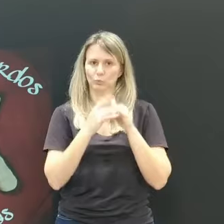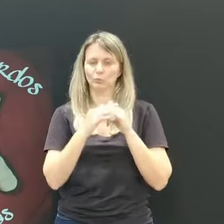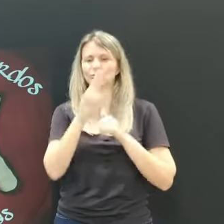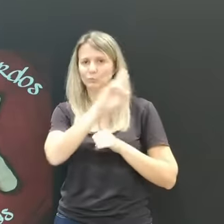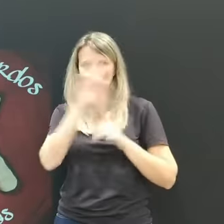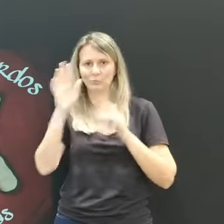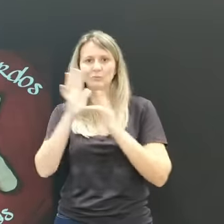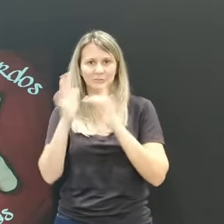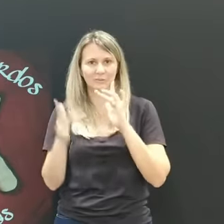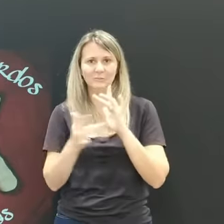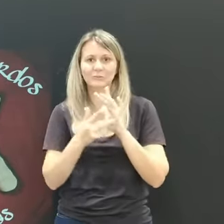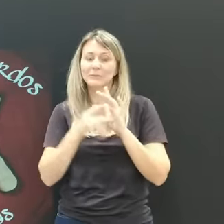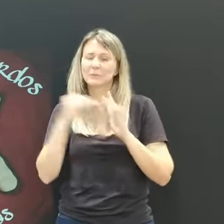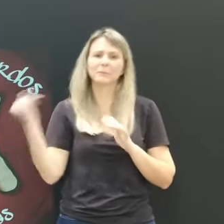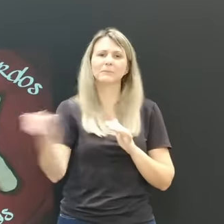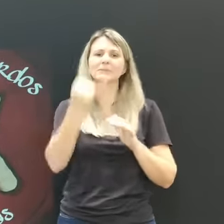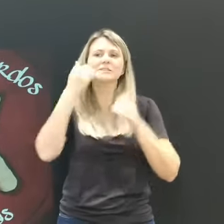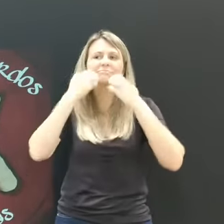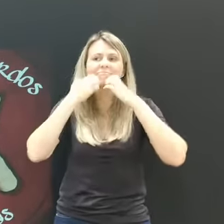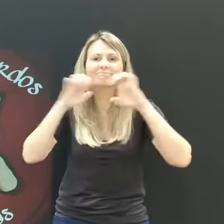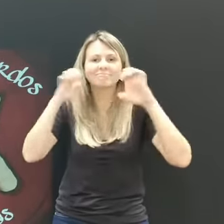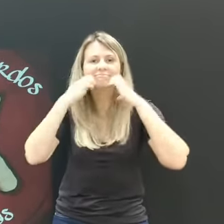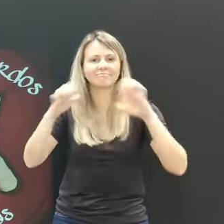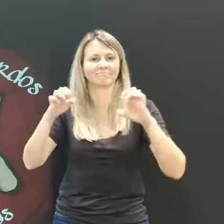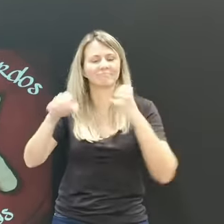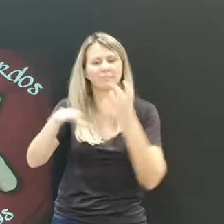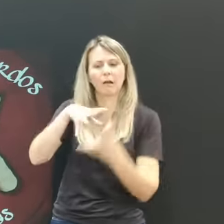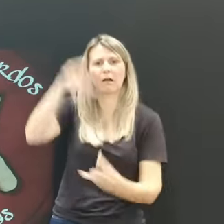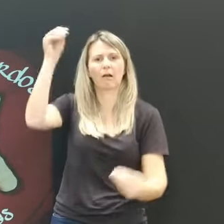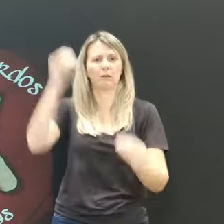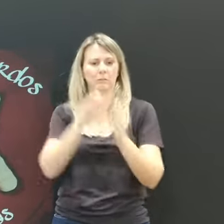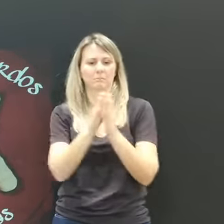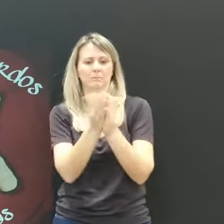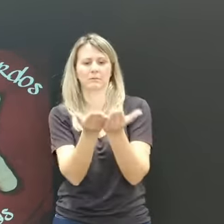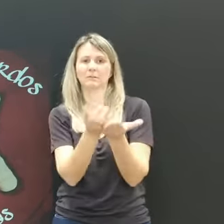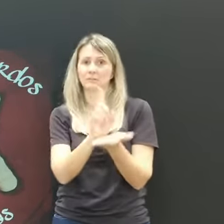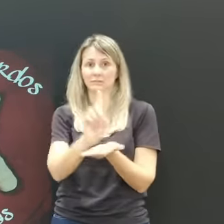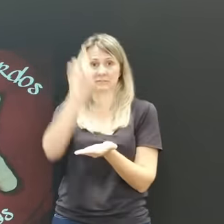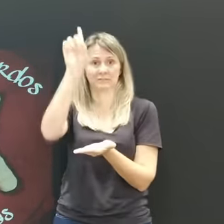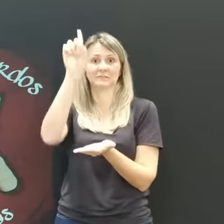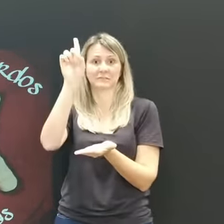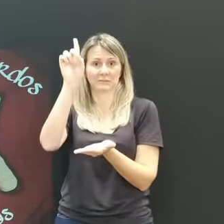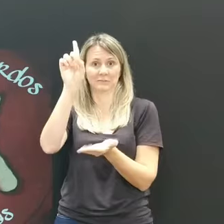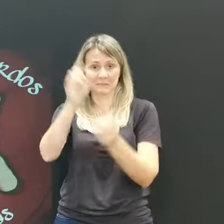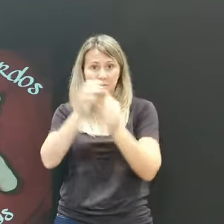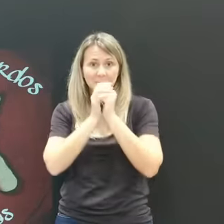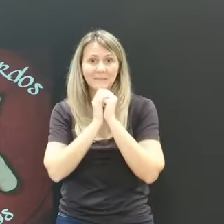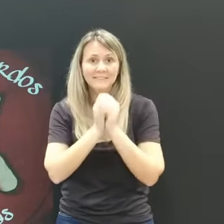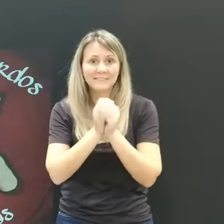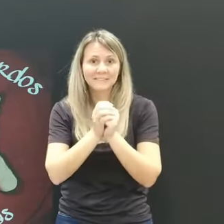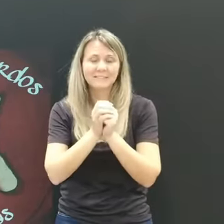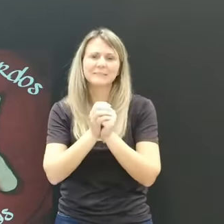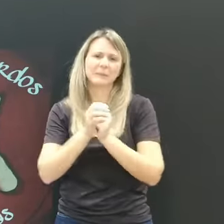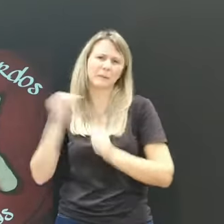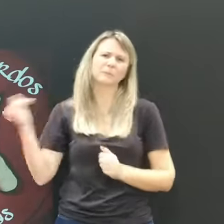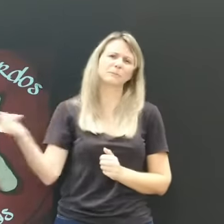do culto, dá uma curtida, um joinha, bem interessante, tá? E aproveite para alimentar a sua alma com a palavra